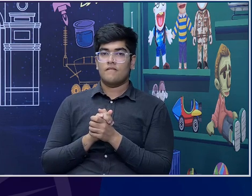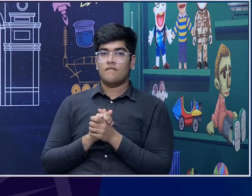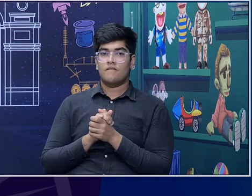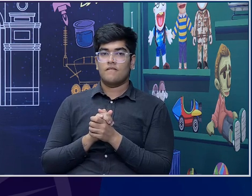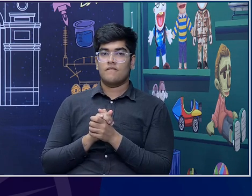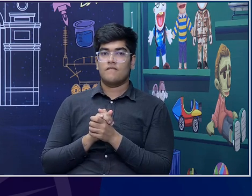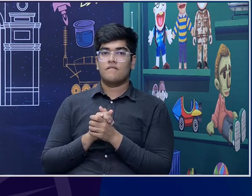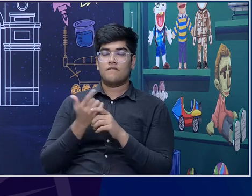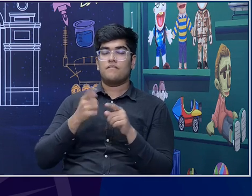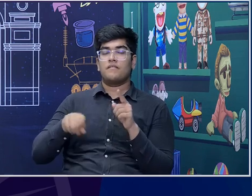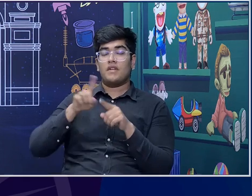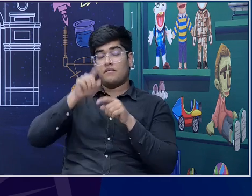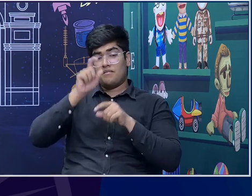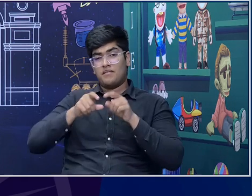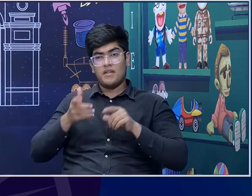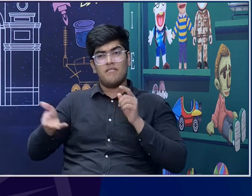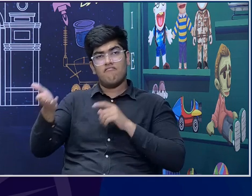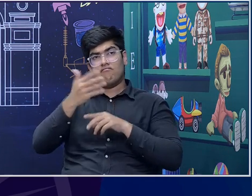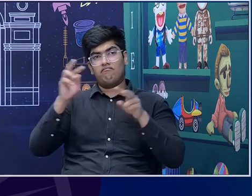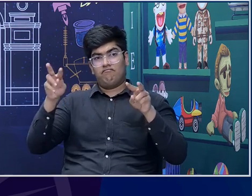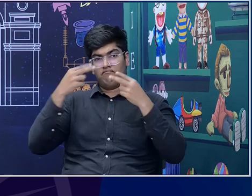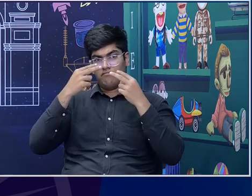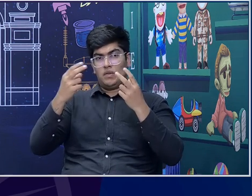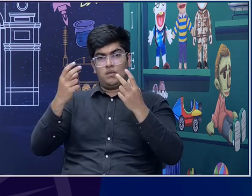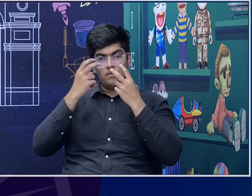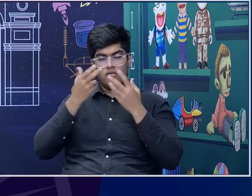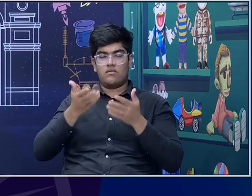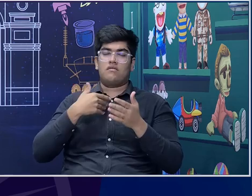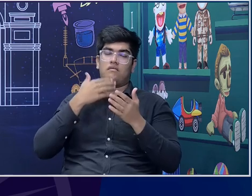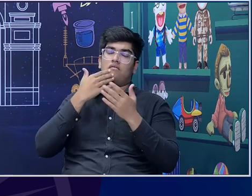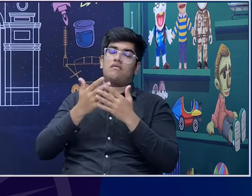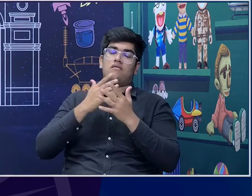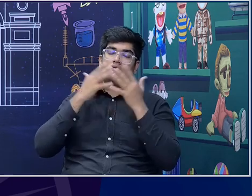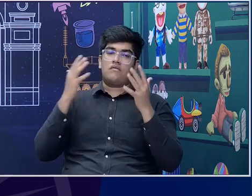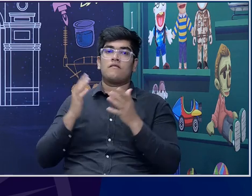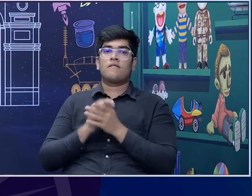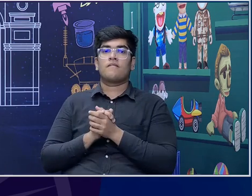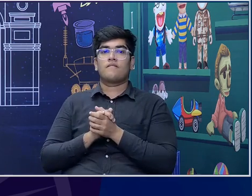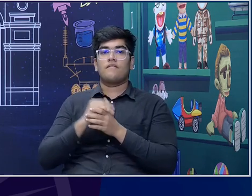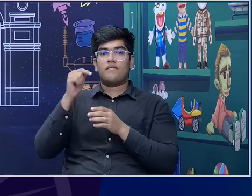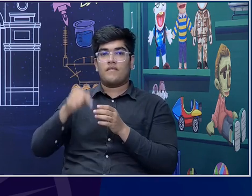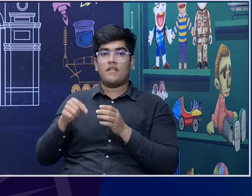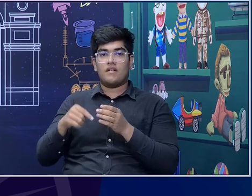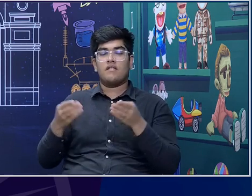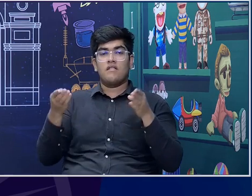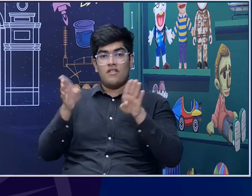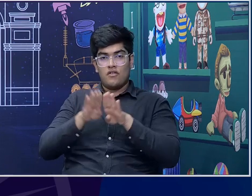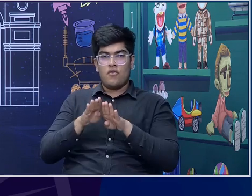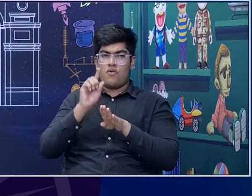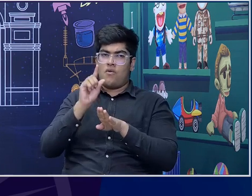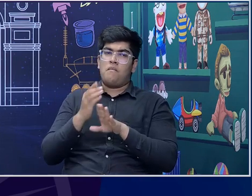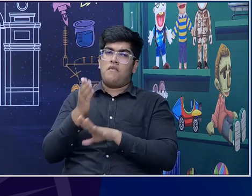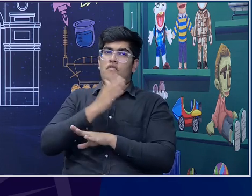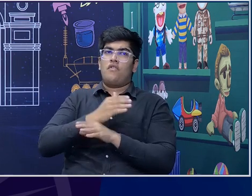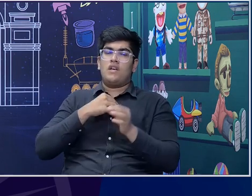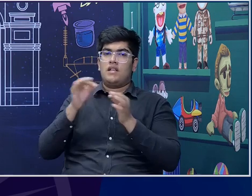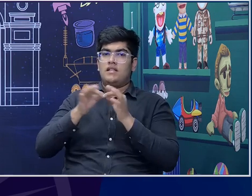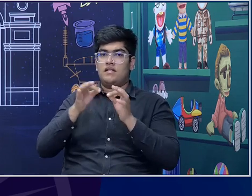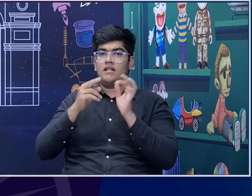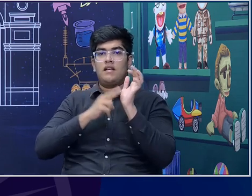सभी दर्शकों का सभी विध्यारतियों का भी बहुत बहुत शुक्रिया और इस सेशन को वाइंड आप करने से पहले हम बताना चाहेंगे